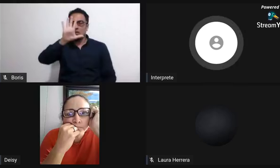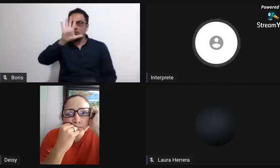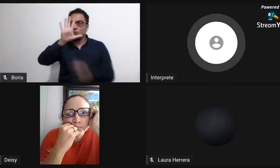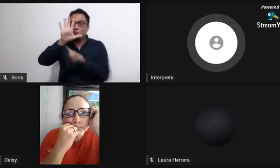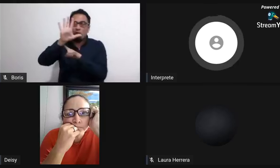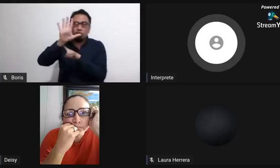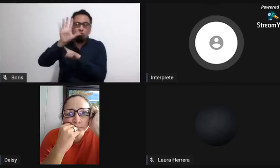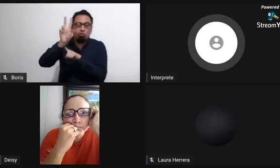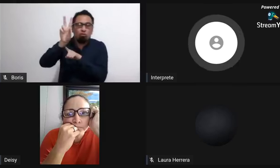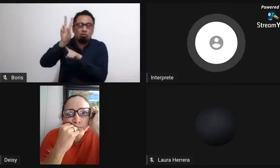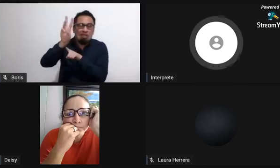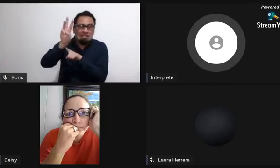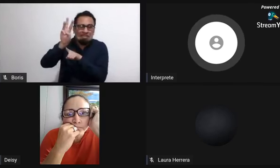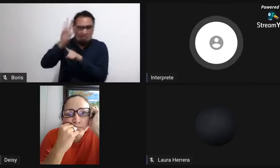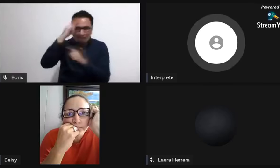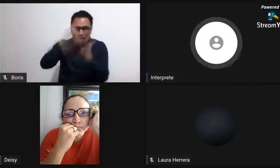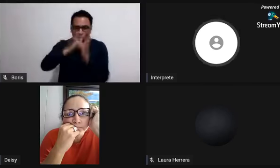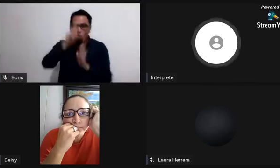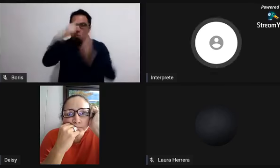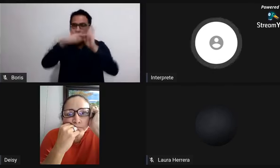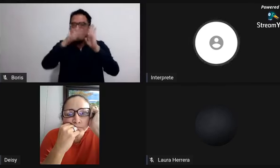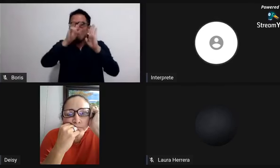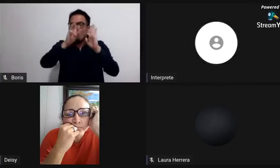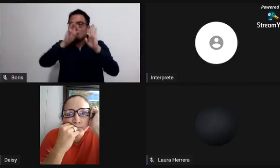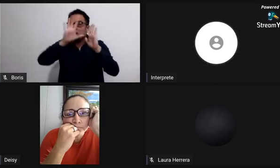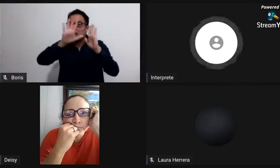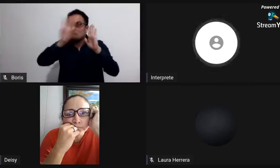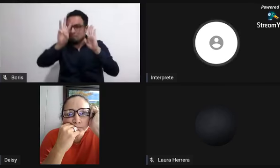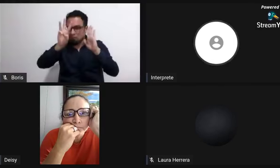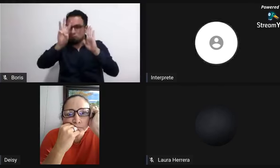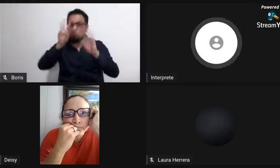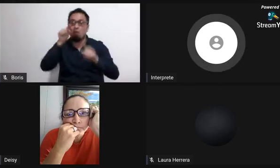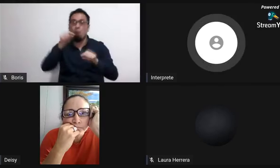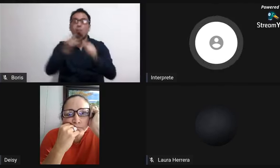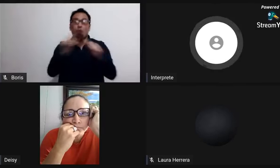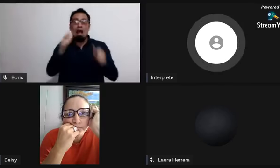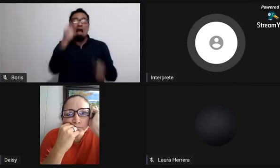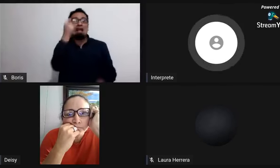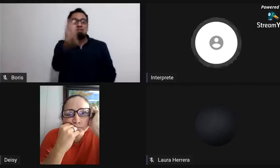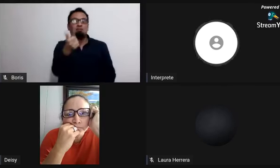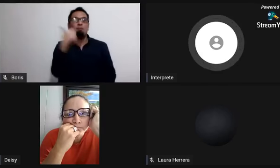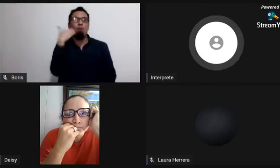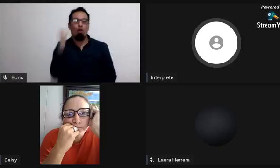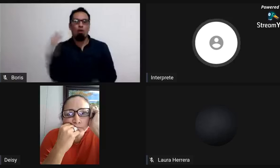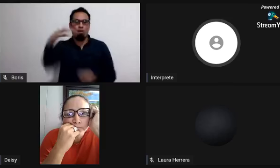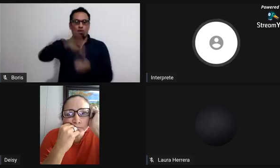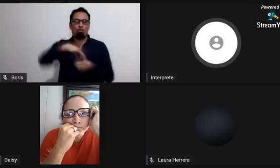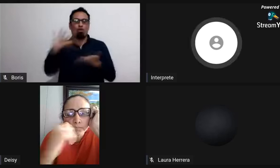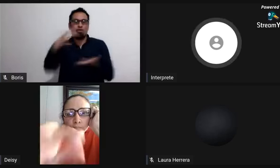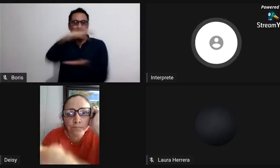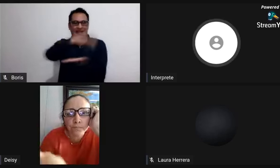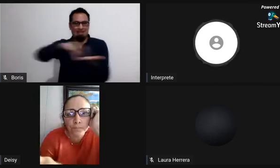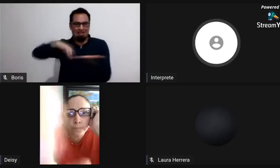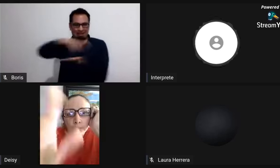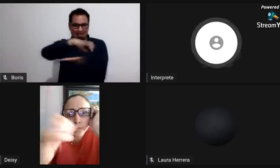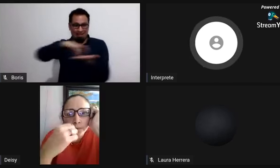Y pues tal vez tú te preguntarás, pero ¿cómo así? Bueno, sí, para el año que nos estamos refiriendo en este periodo